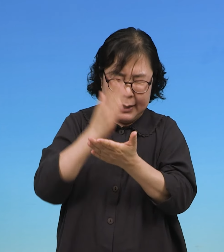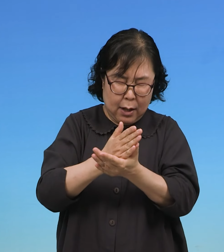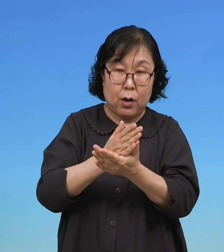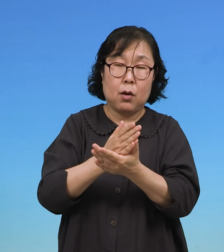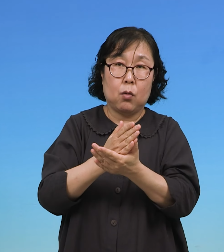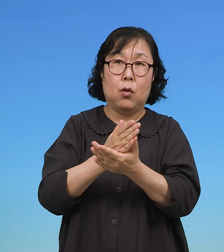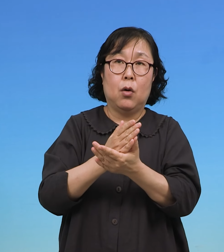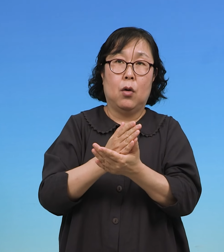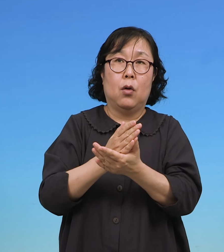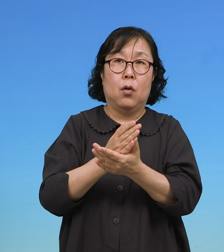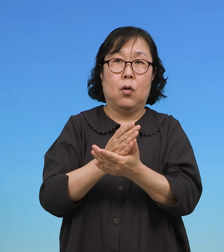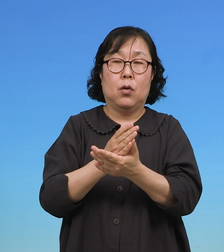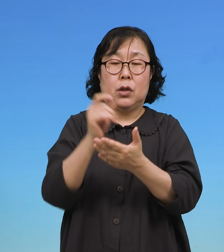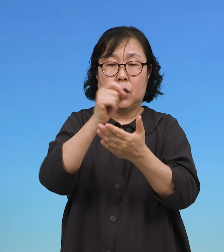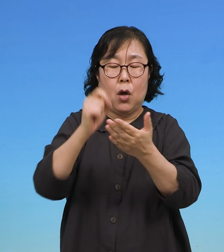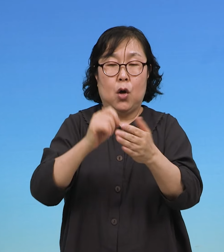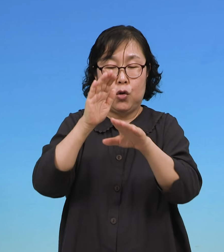좋겠다.